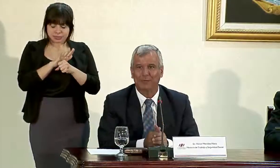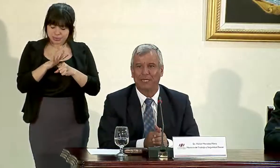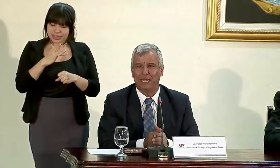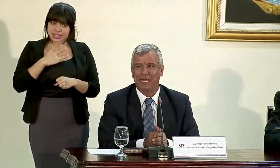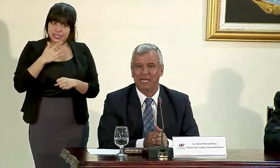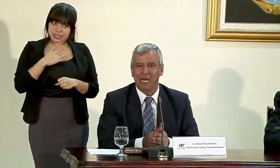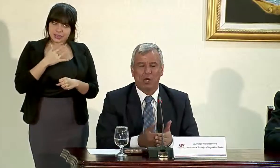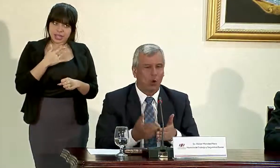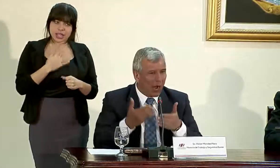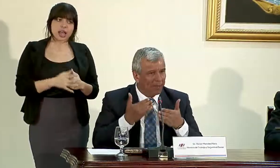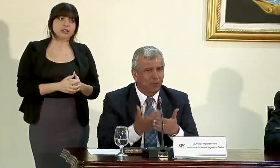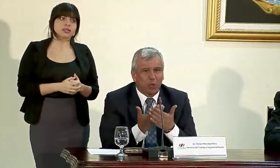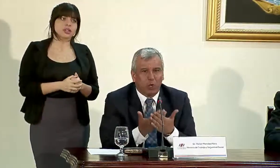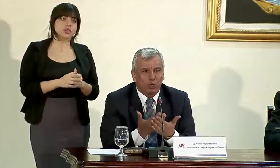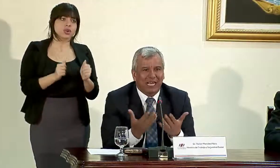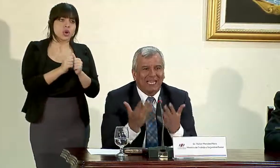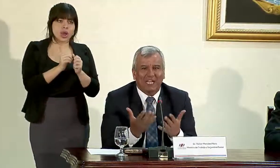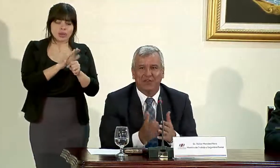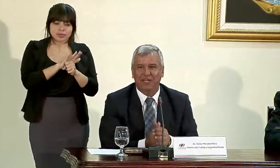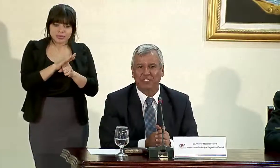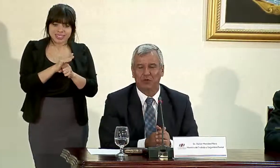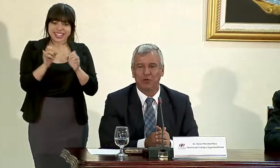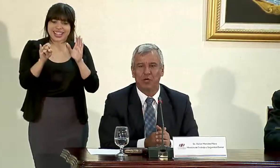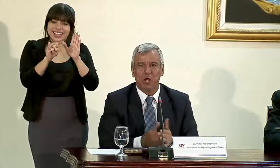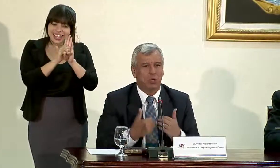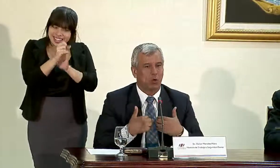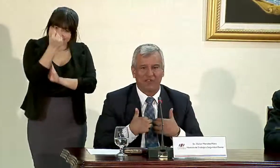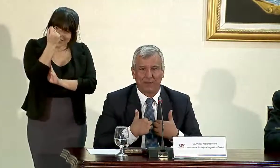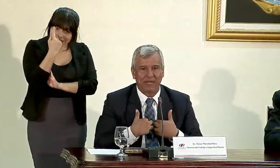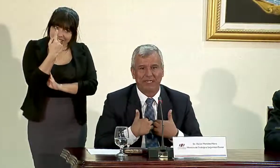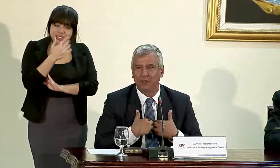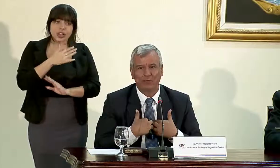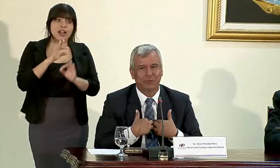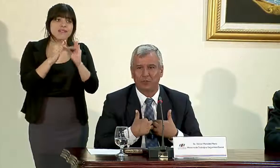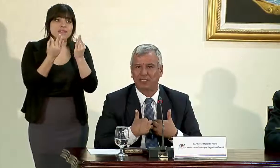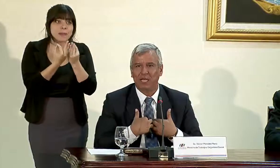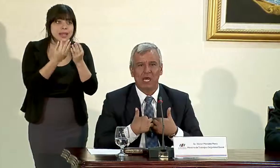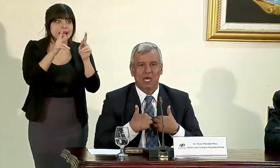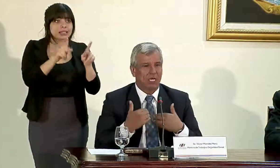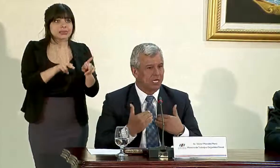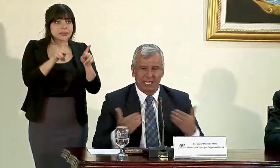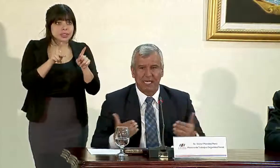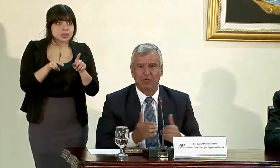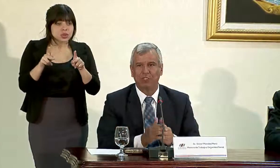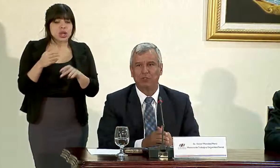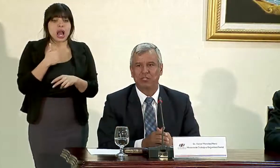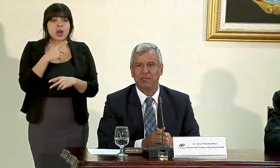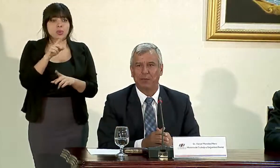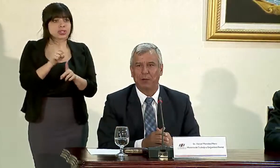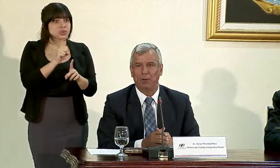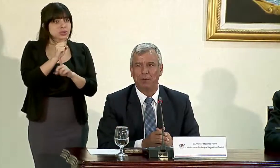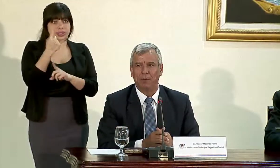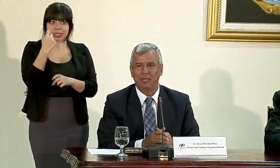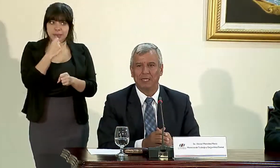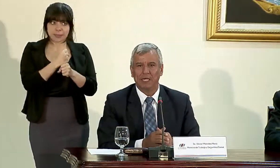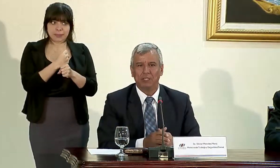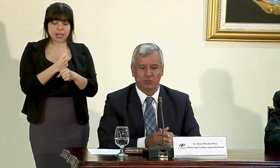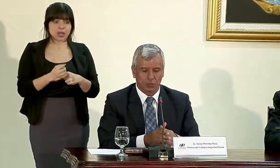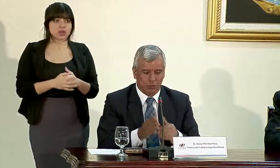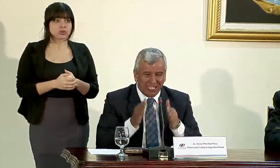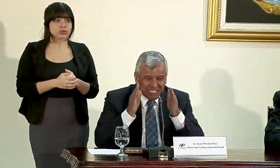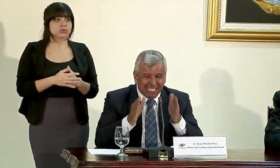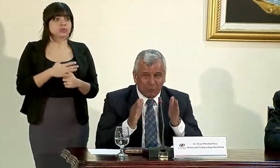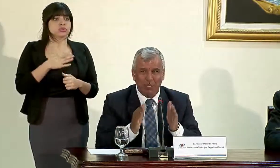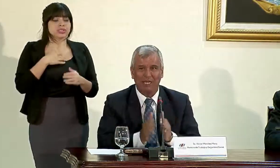absoluta sensibilidad, con absoluta identificación con las familias y con las personas que tienen una situación de desempleo,